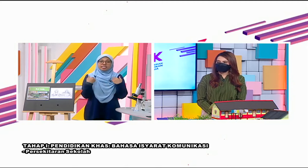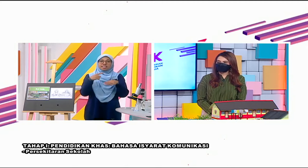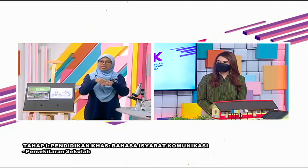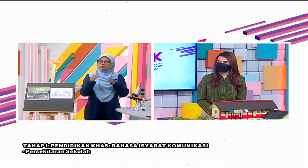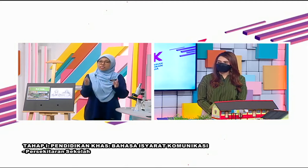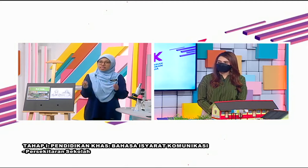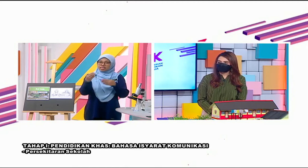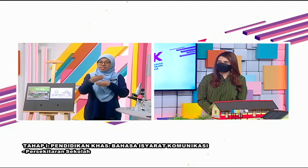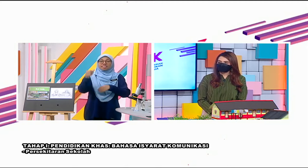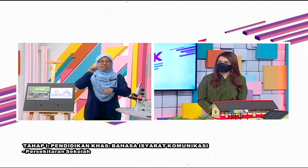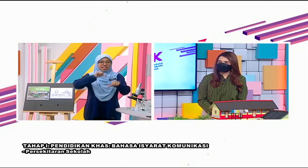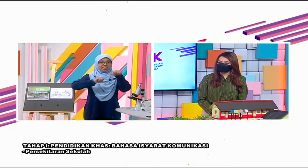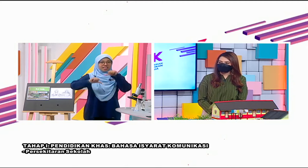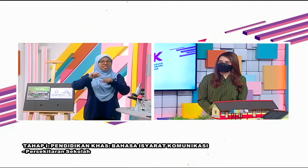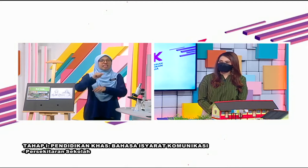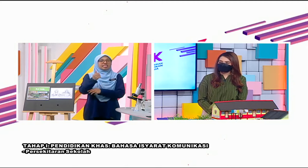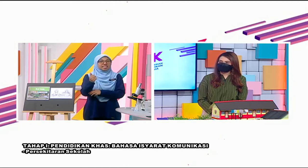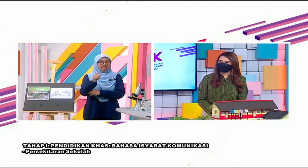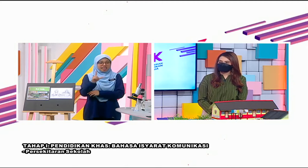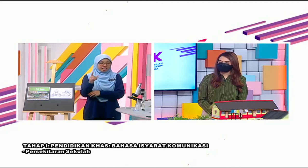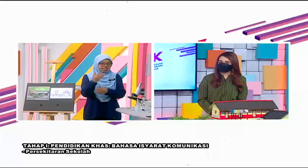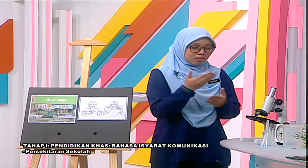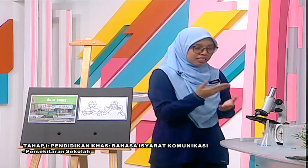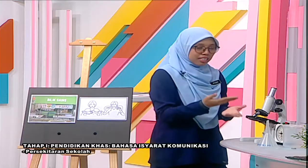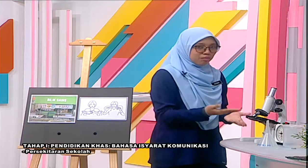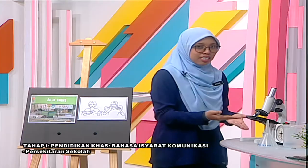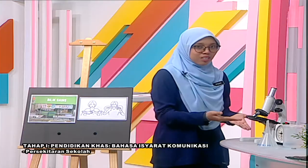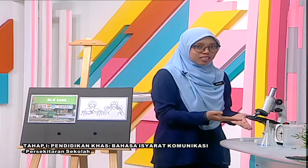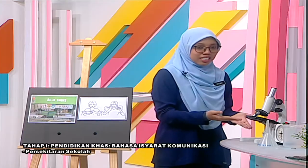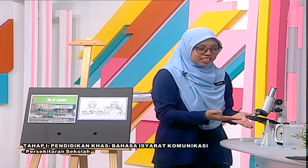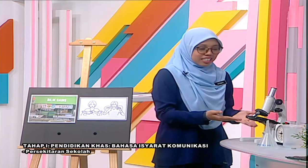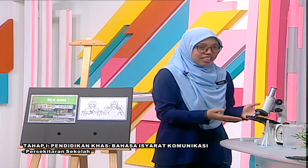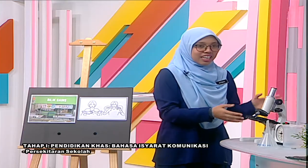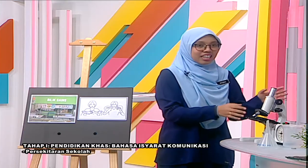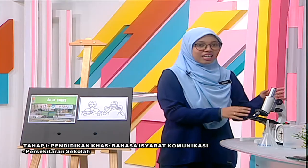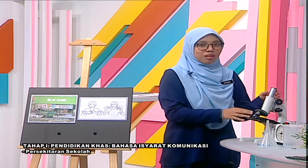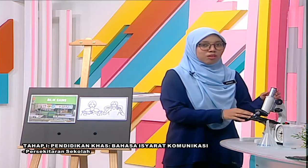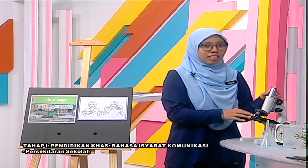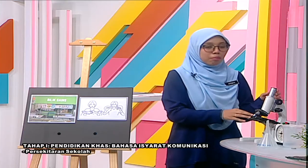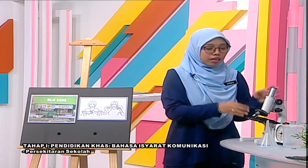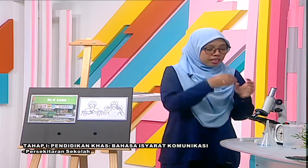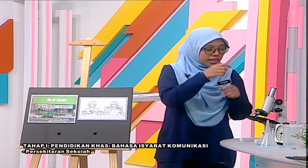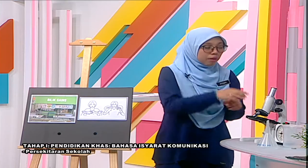di bilik sains ialah seperti kat sebelah cikgu ni. Boleh nampak ni ada apa